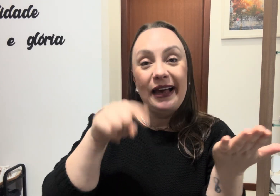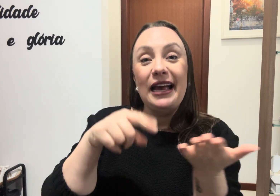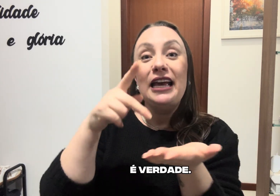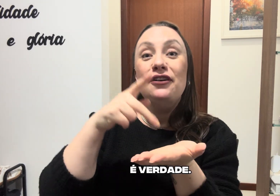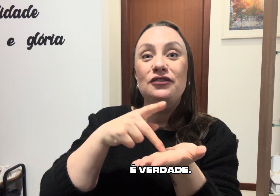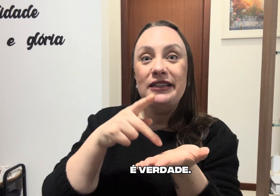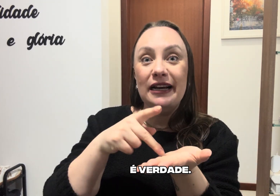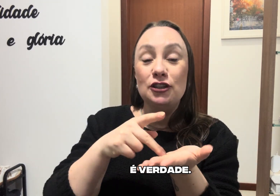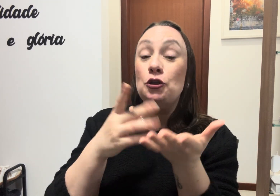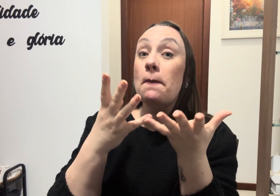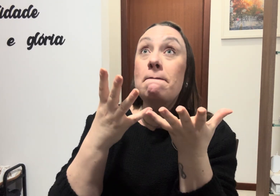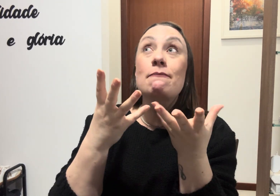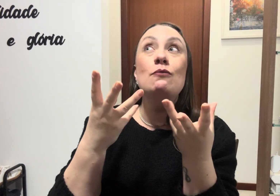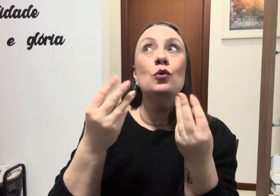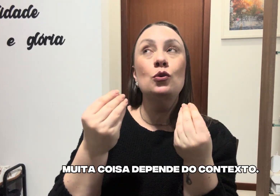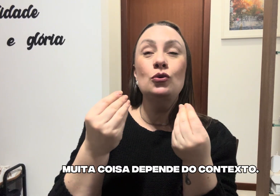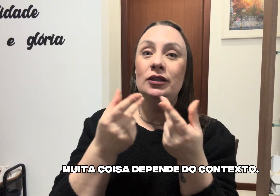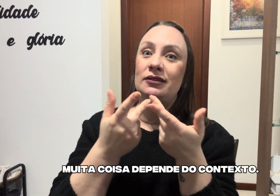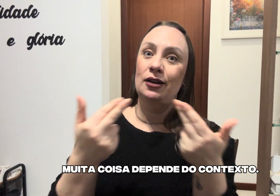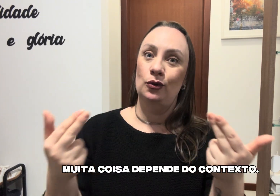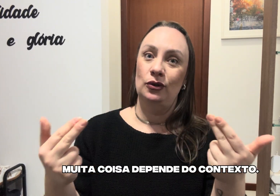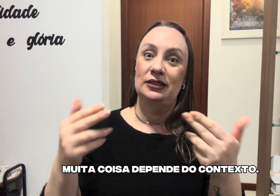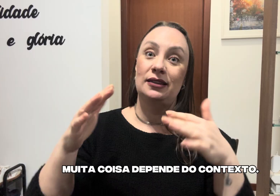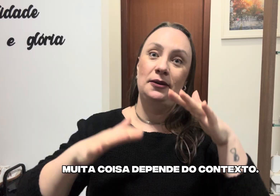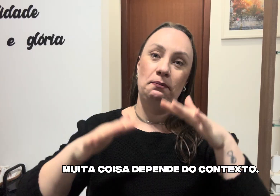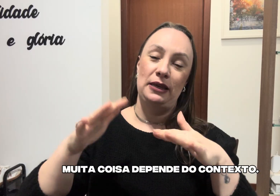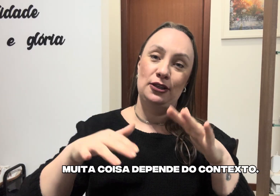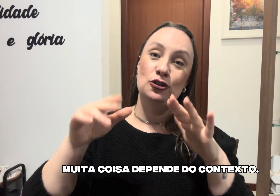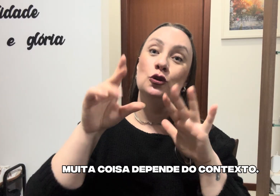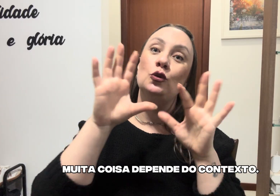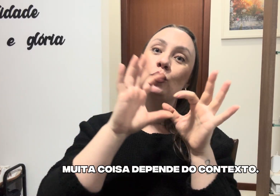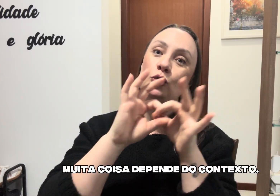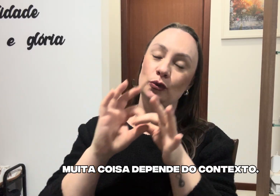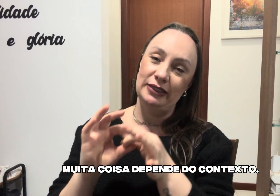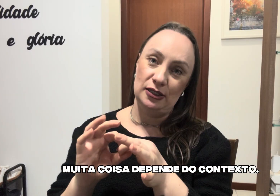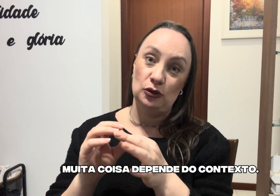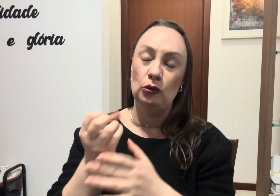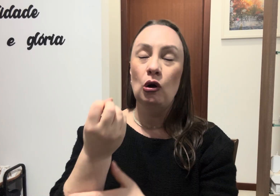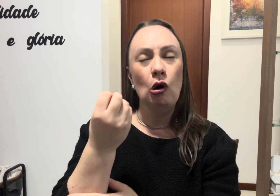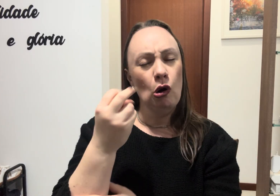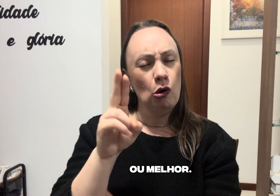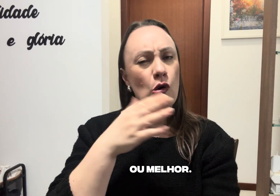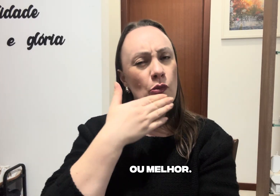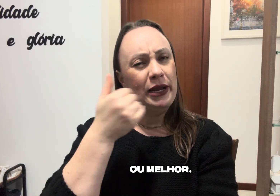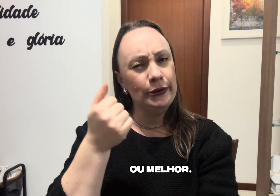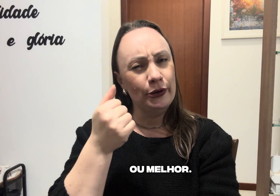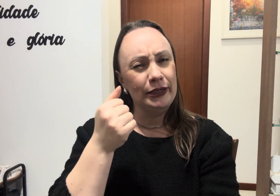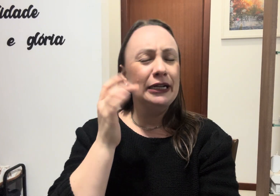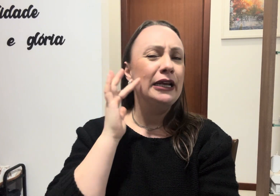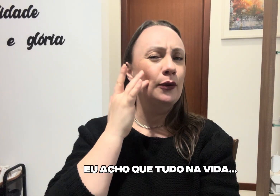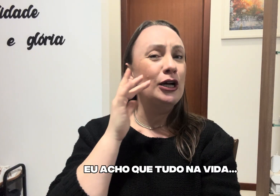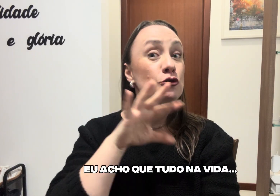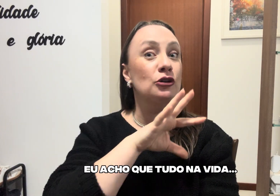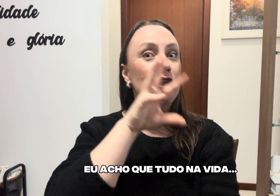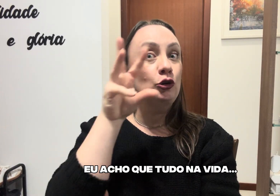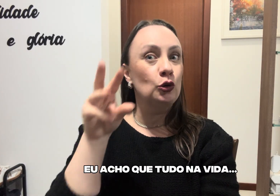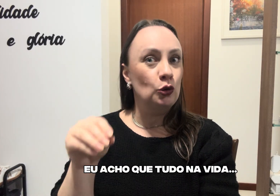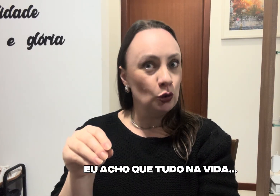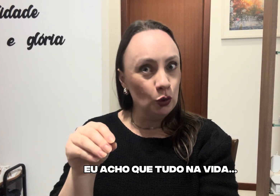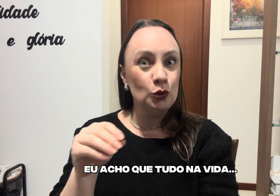é verdade. Muita coisa depende do contexto. Ou melhor, eu acho que tudo